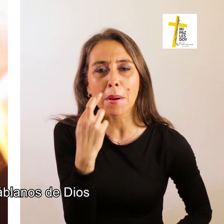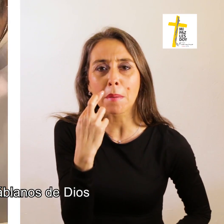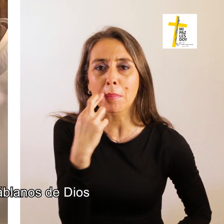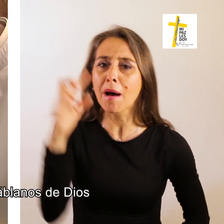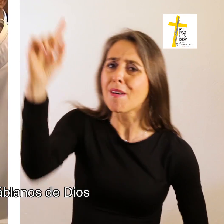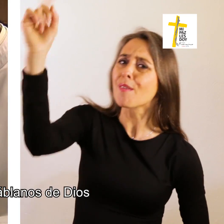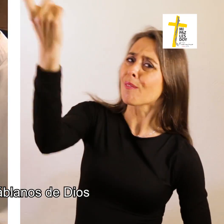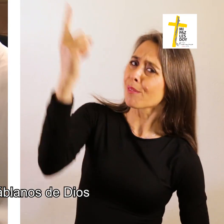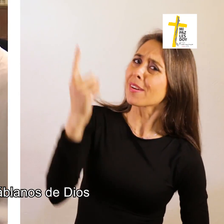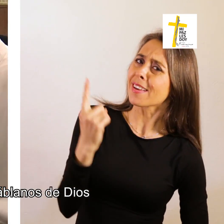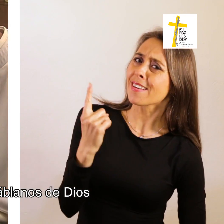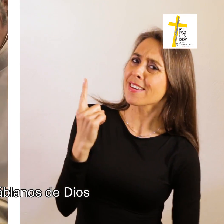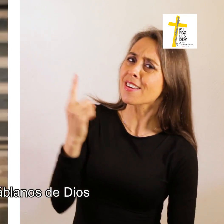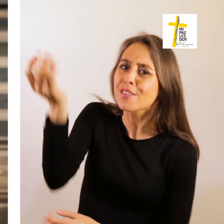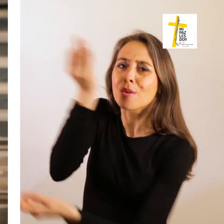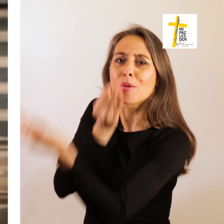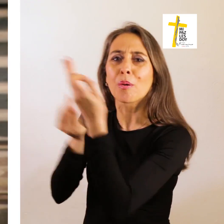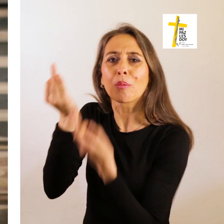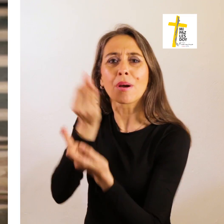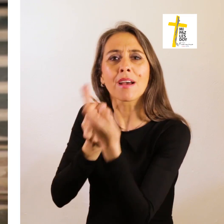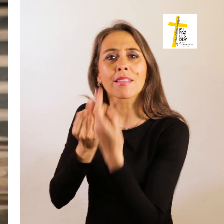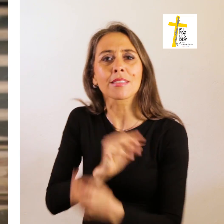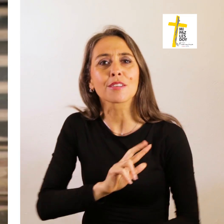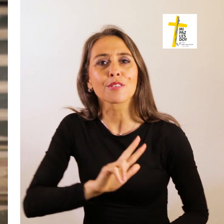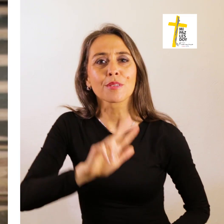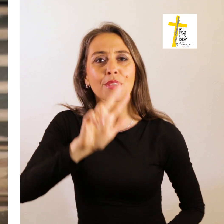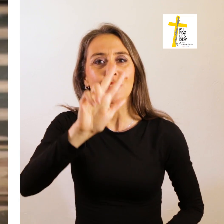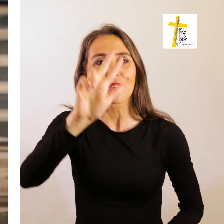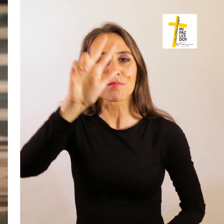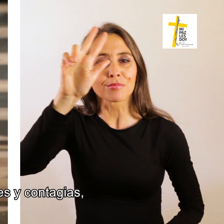ven, háblanos de Dios.